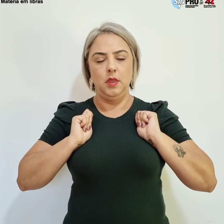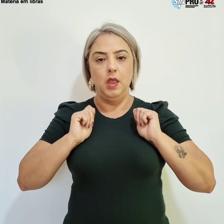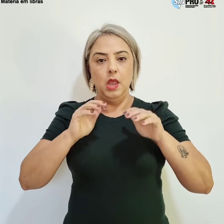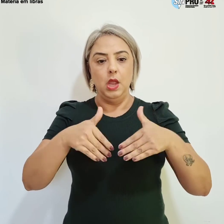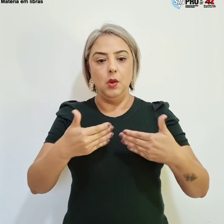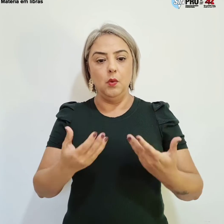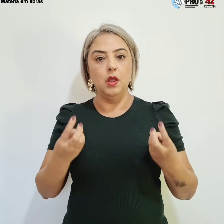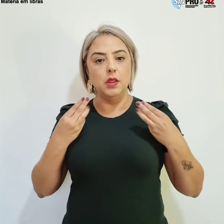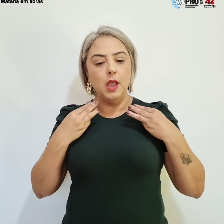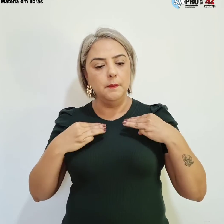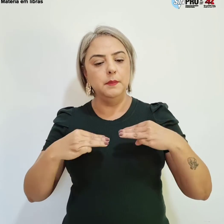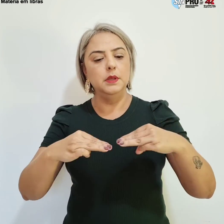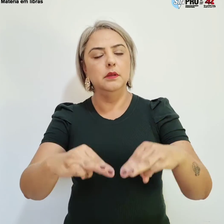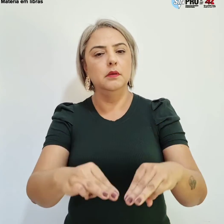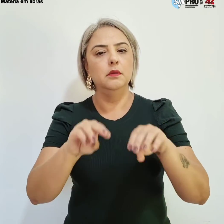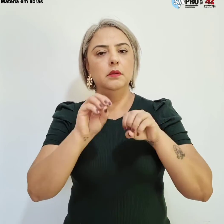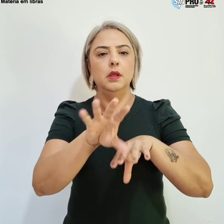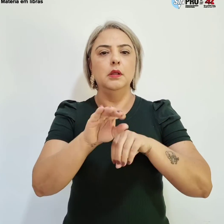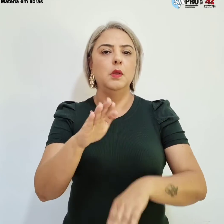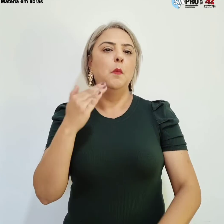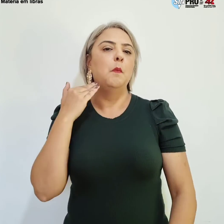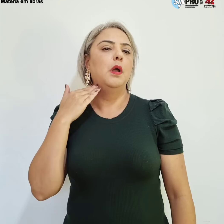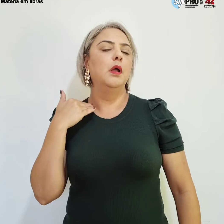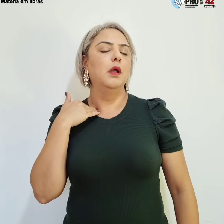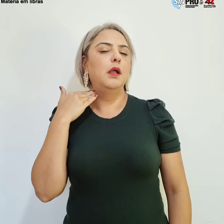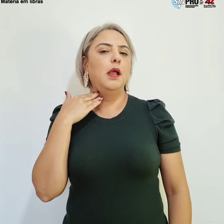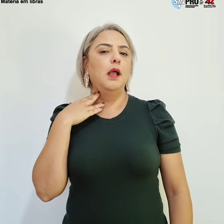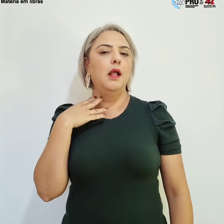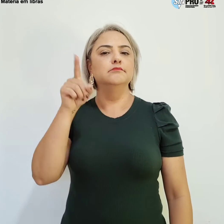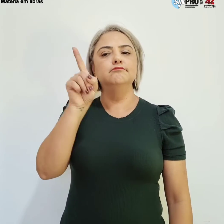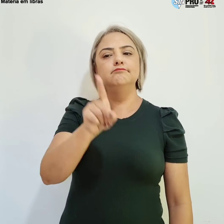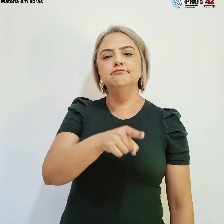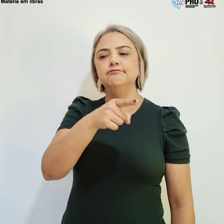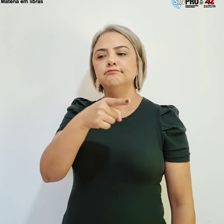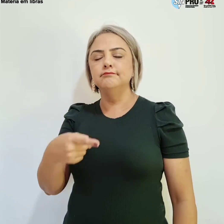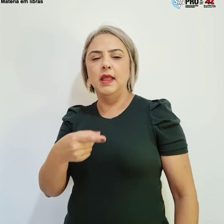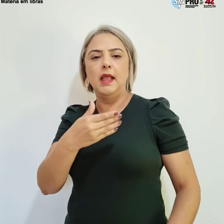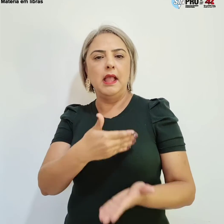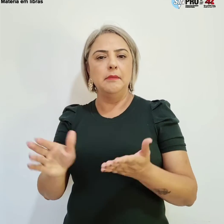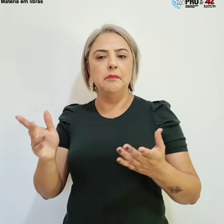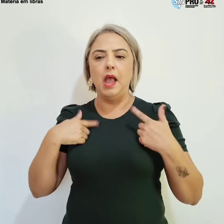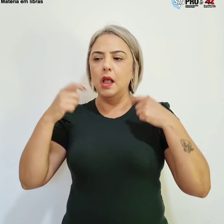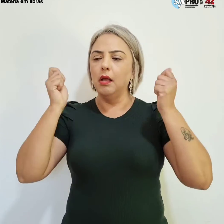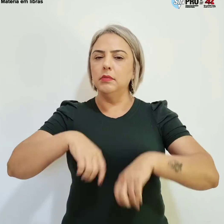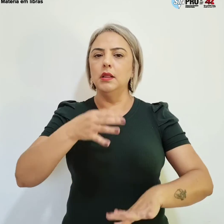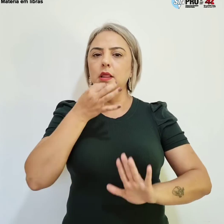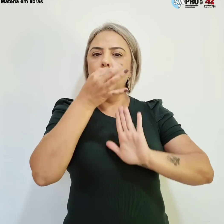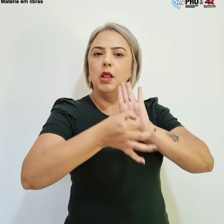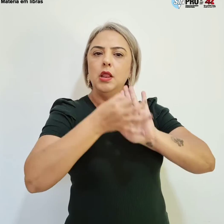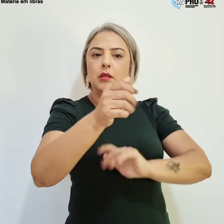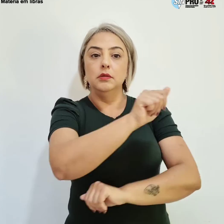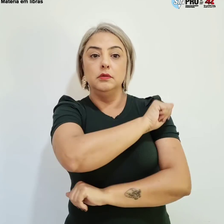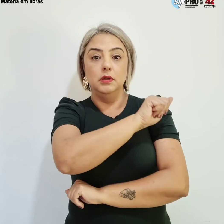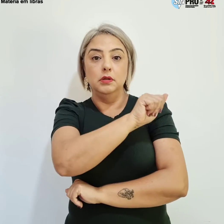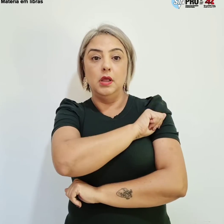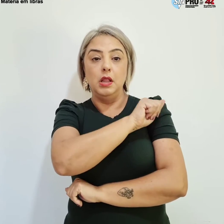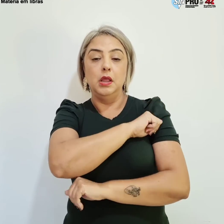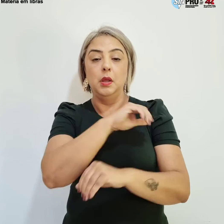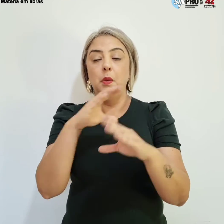missão da educação bancária é eliminar a capacidade crítica dos alunos e acomodá-los à